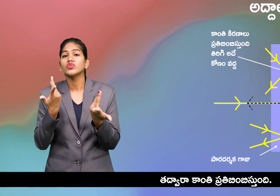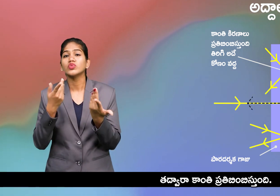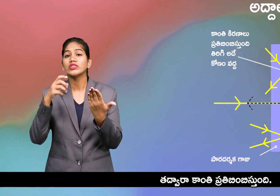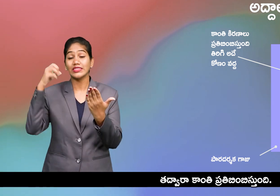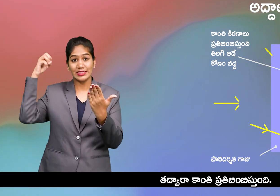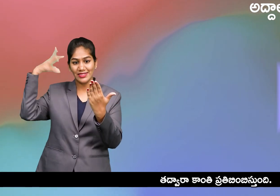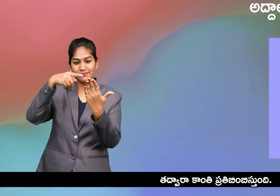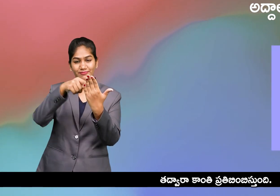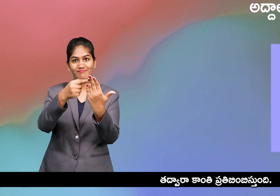ప్రతిబింబిస్తుంది.